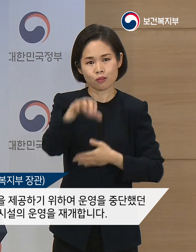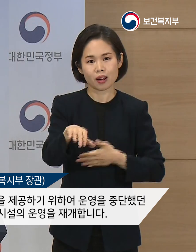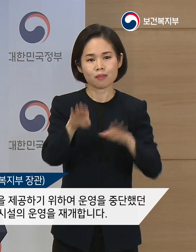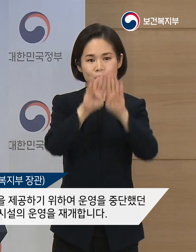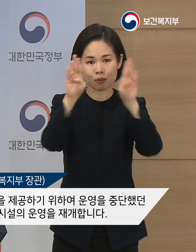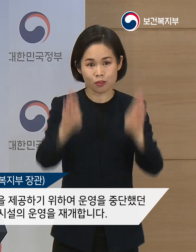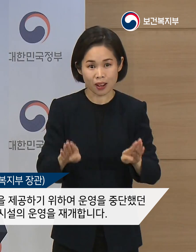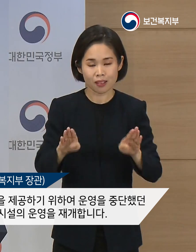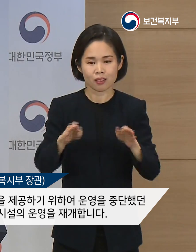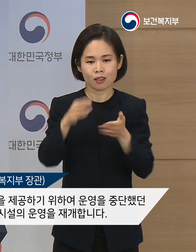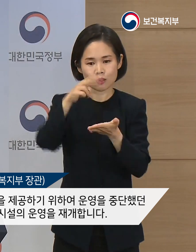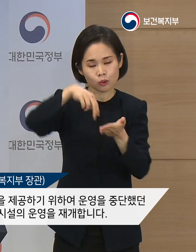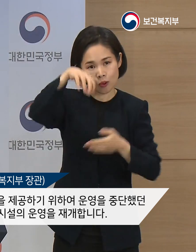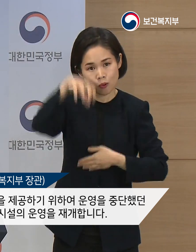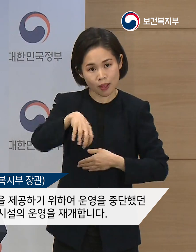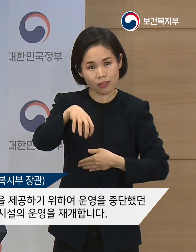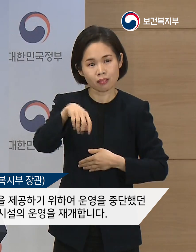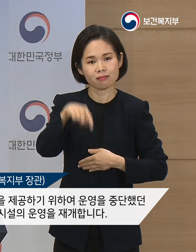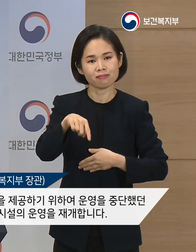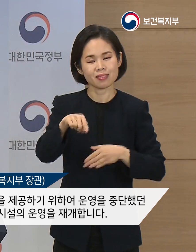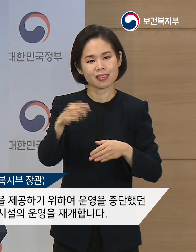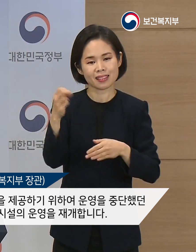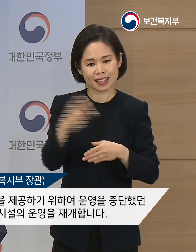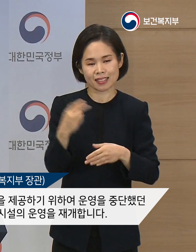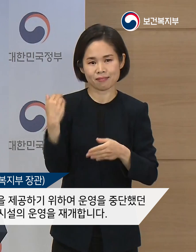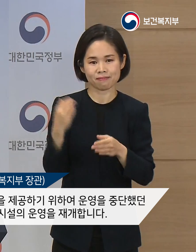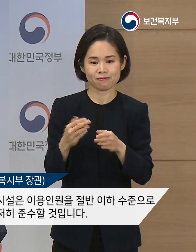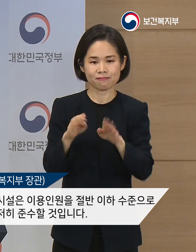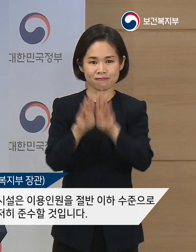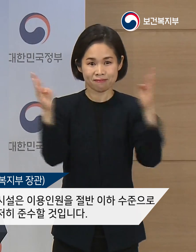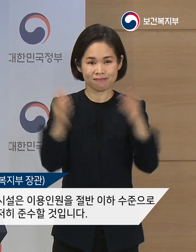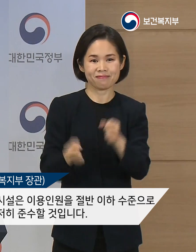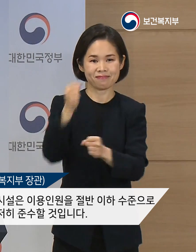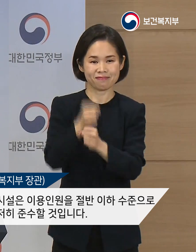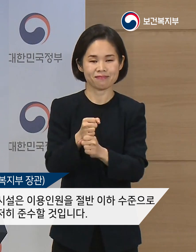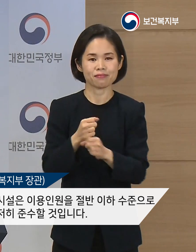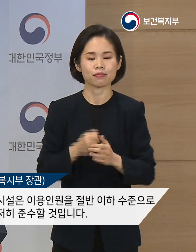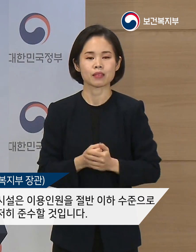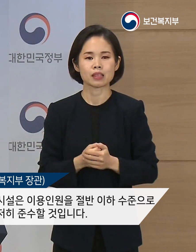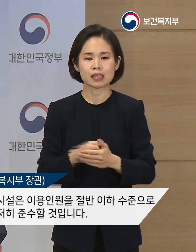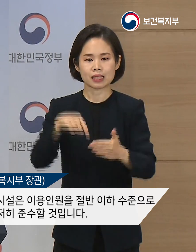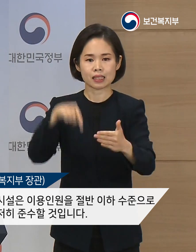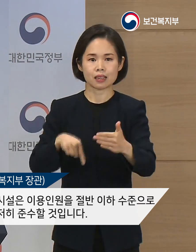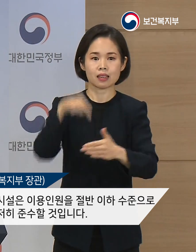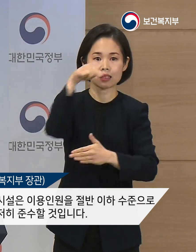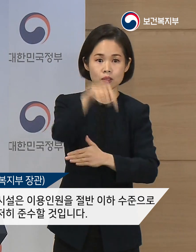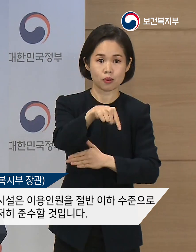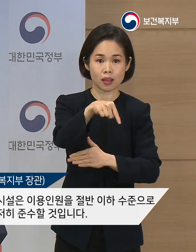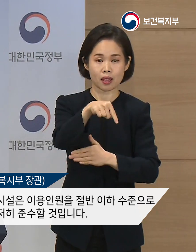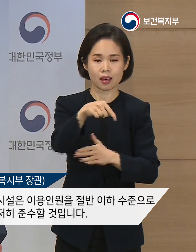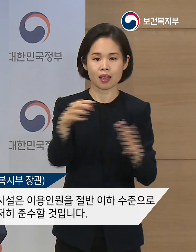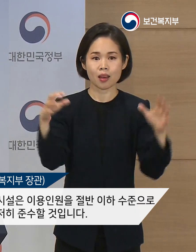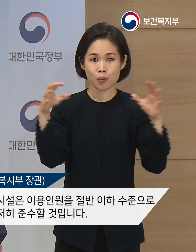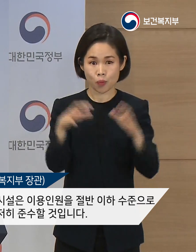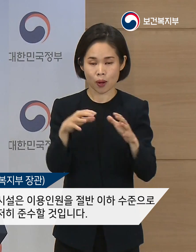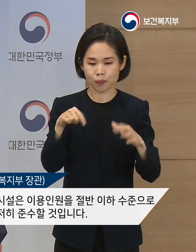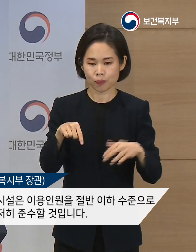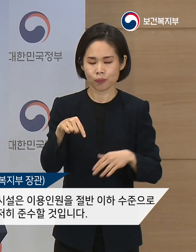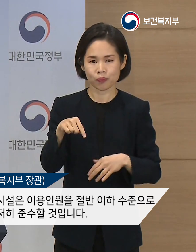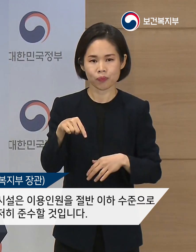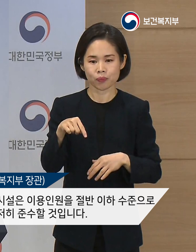도서관 등 실내 국공립시설의 운영을 재개합니다. 다만 실내와 실외를 포함한